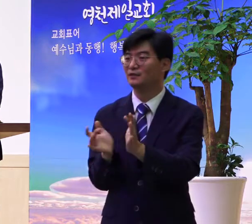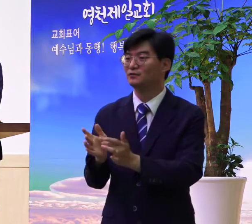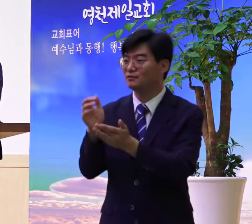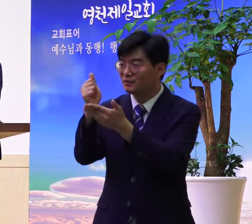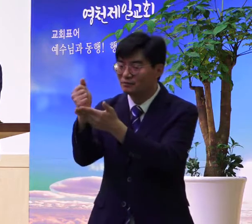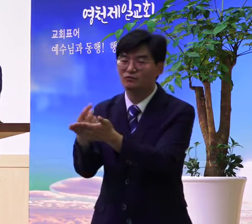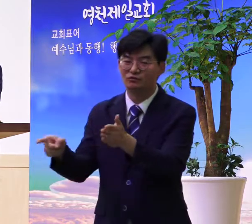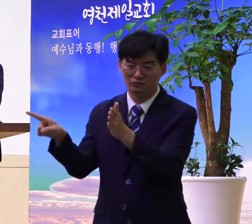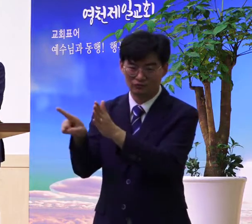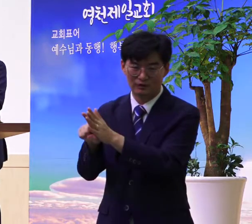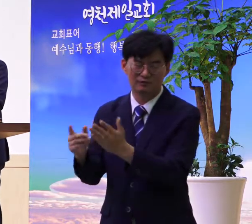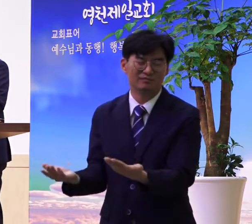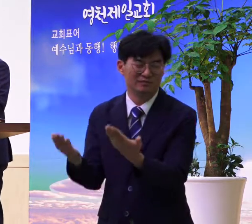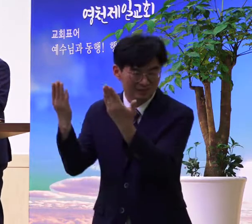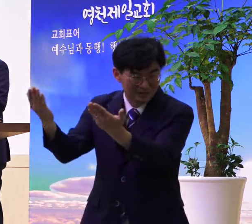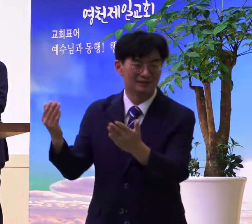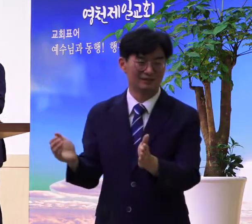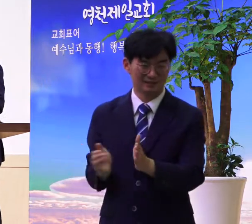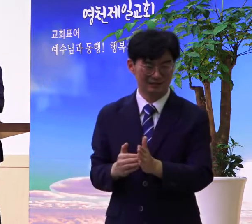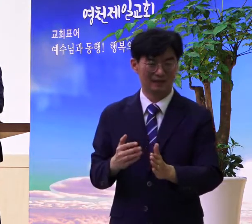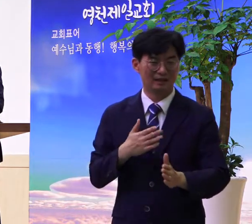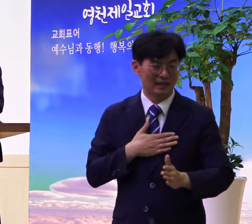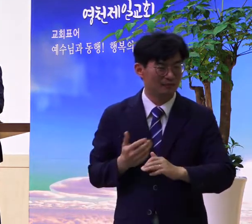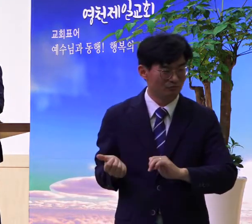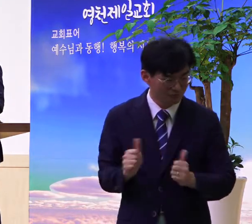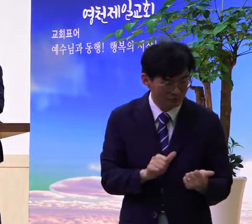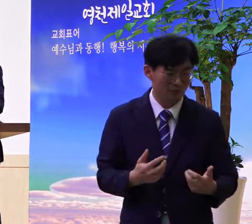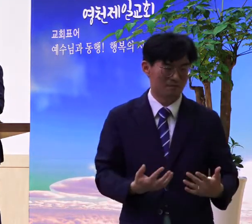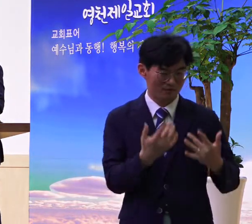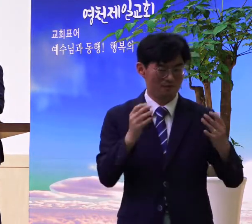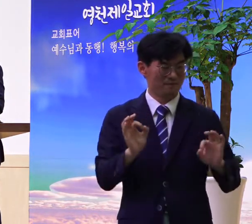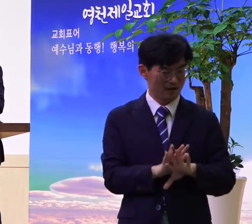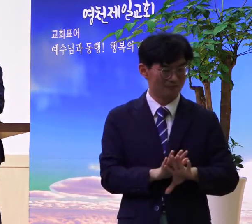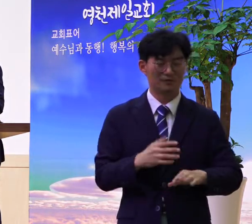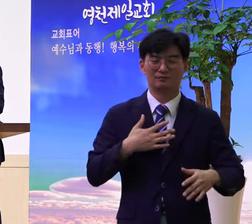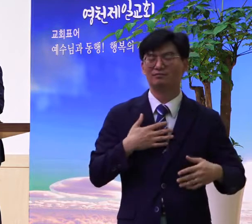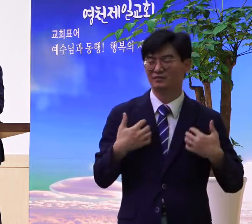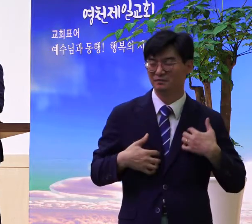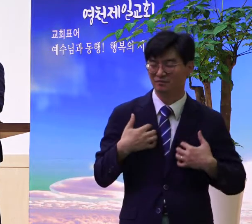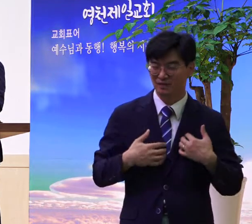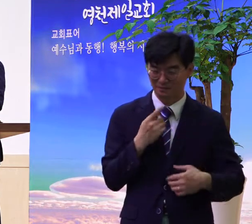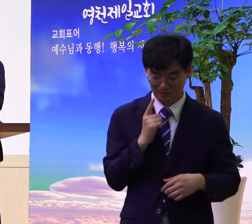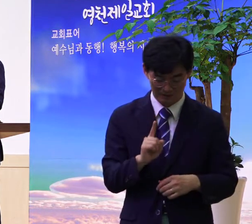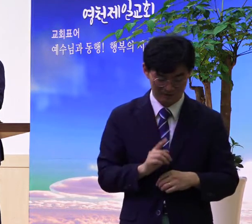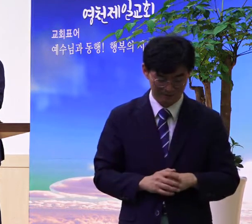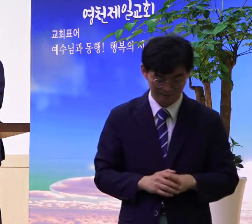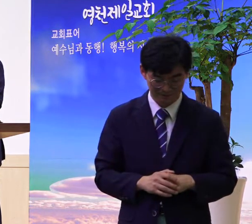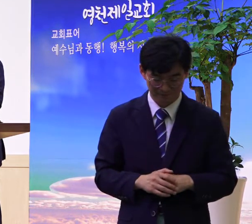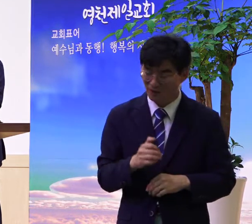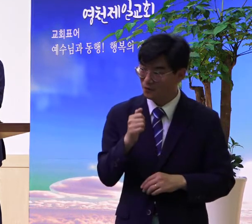부어져도 나는 기쁘고 기쁘다라고 바울이 이야기했습니다. 그리고 로마서 12장에 보면 너희는